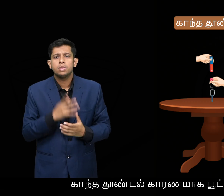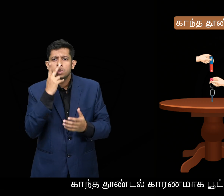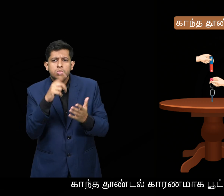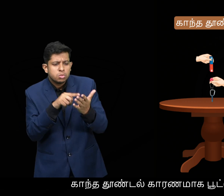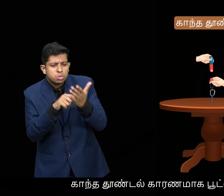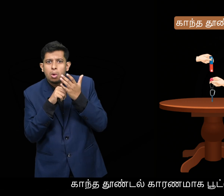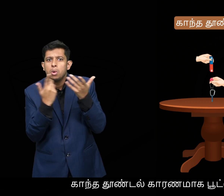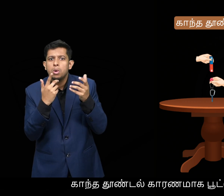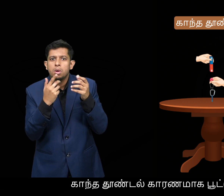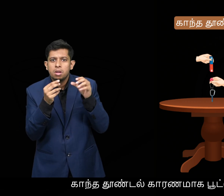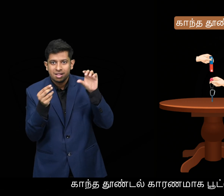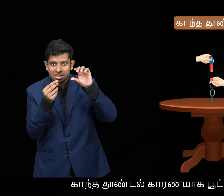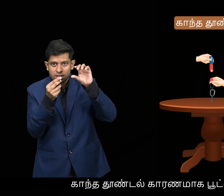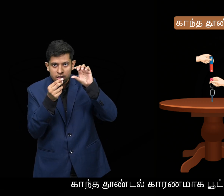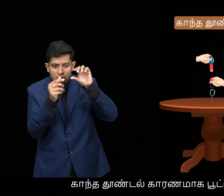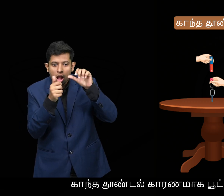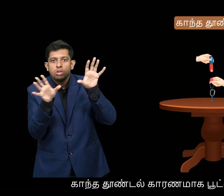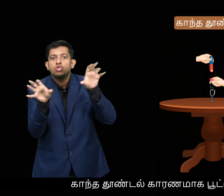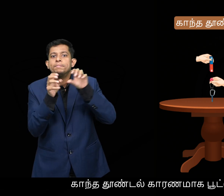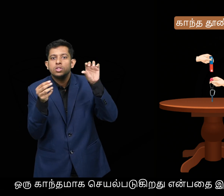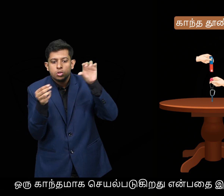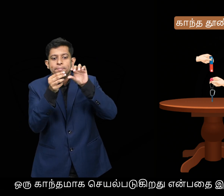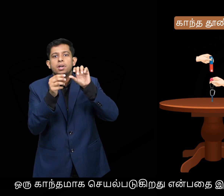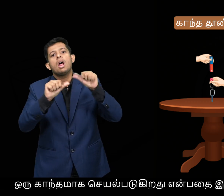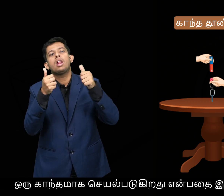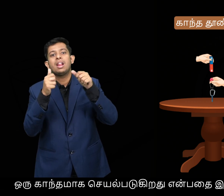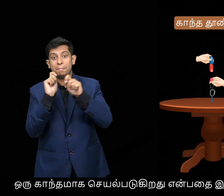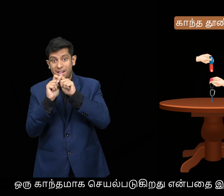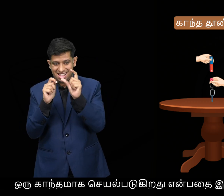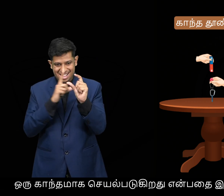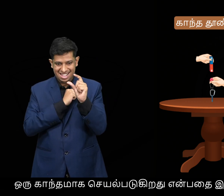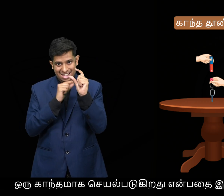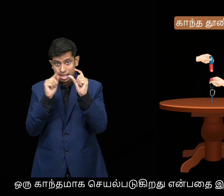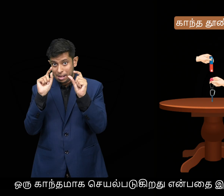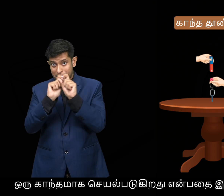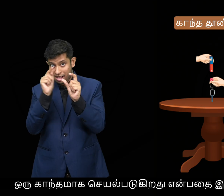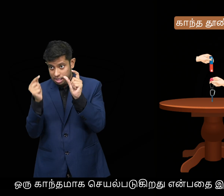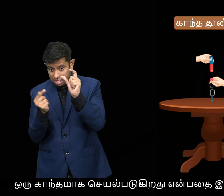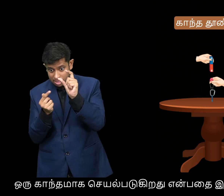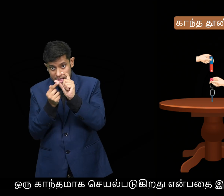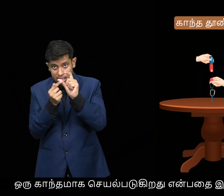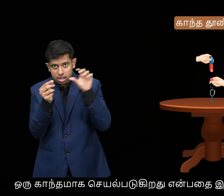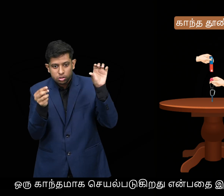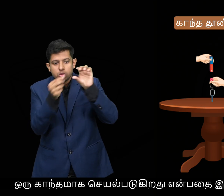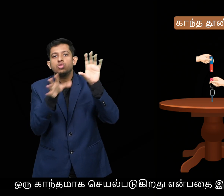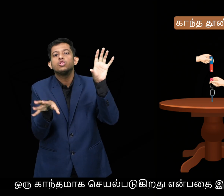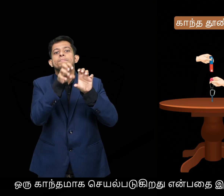காந்த தூண்டல் காரணமாக பூட்டூசி ஒரு காந்தமாக செயல்படுகிறது என்பதை இது காட்டுகிறது.